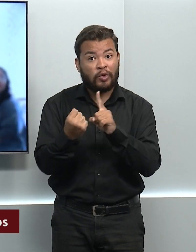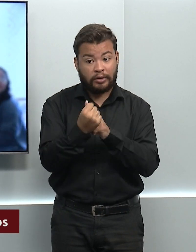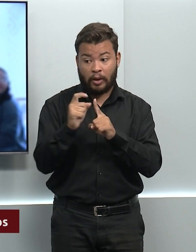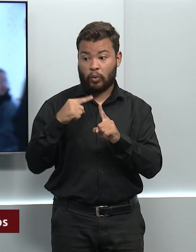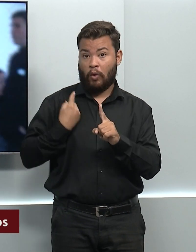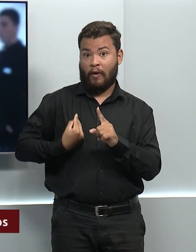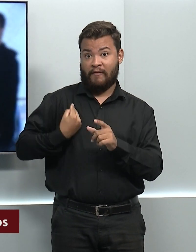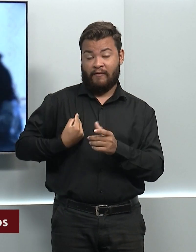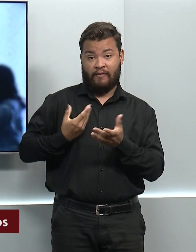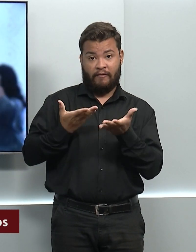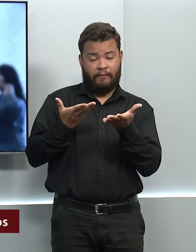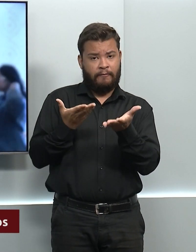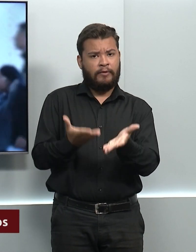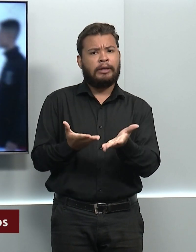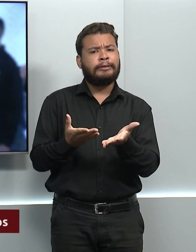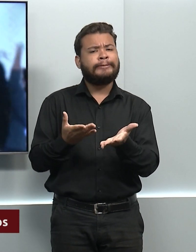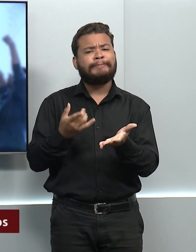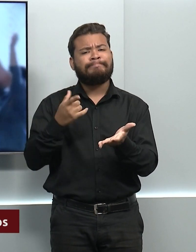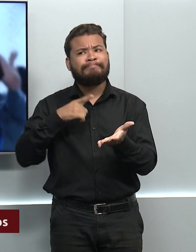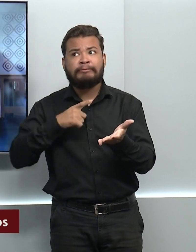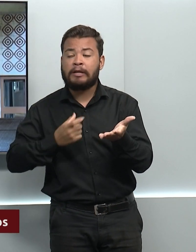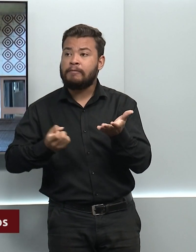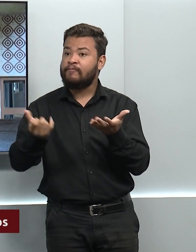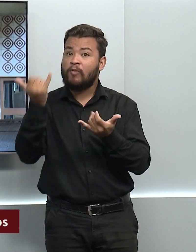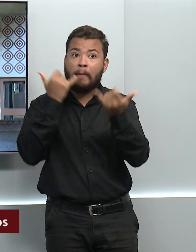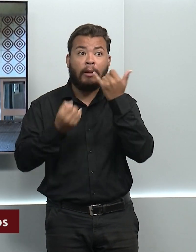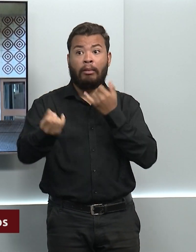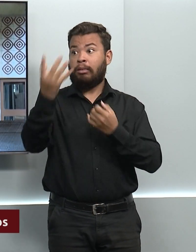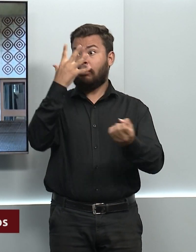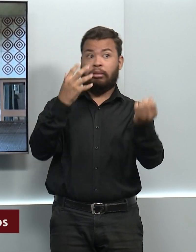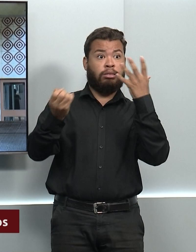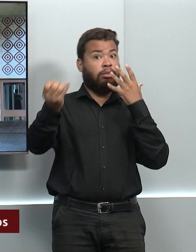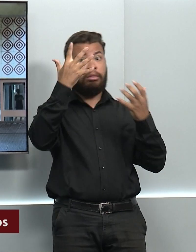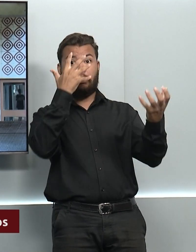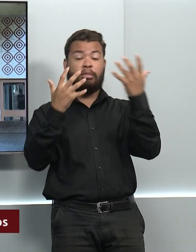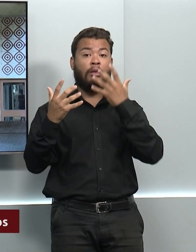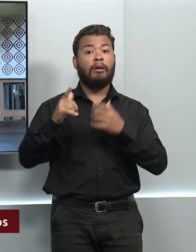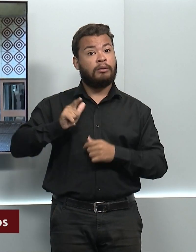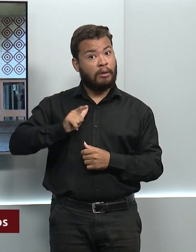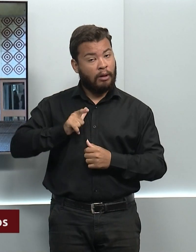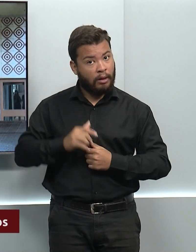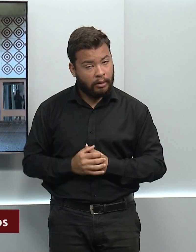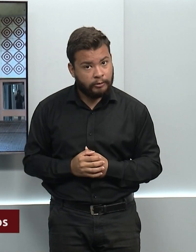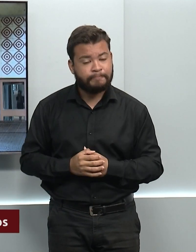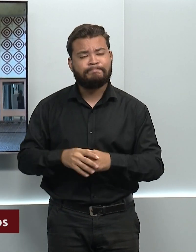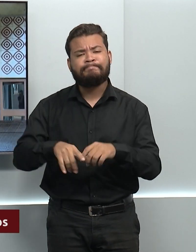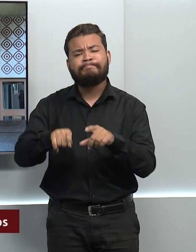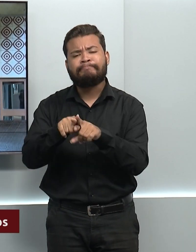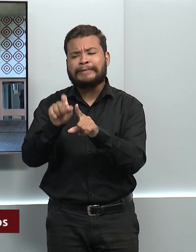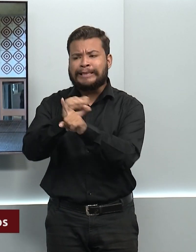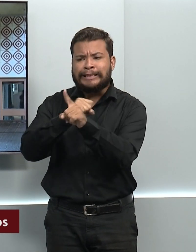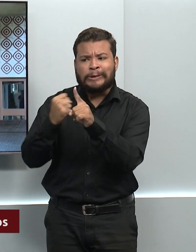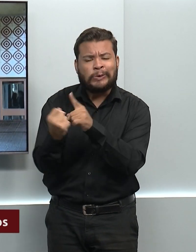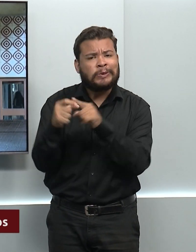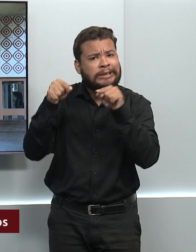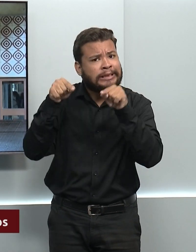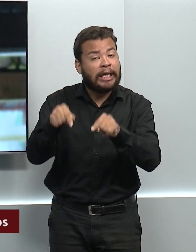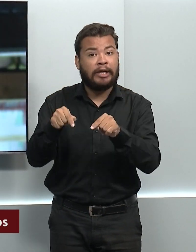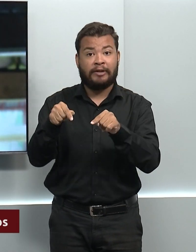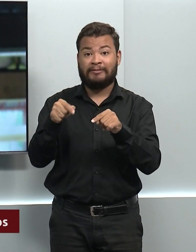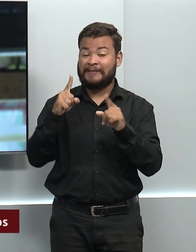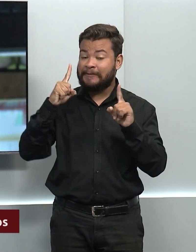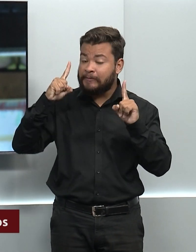estamos atualmente, com muitas informações, uma sociedade com muitas dificuldades, né,